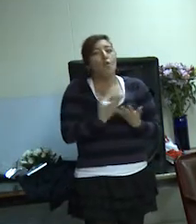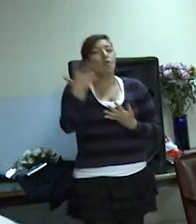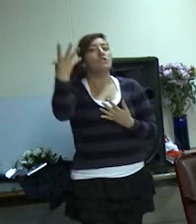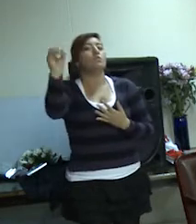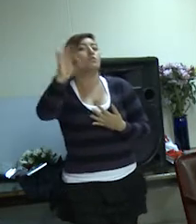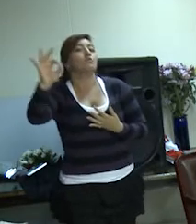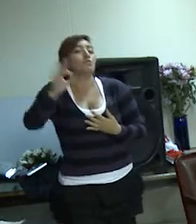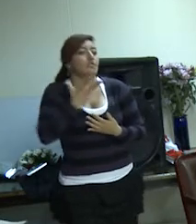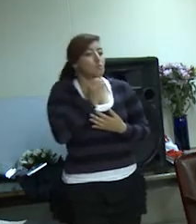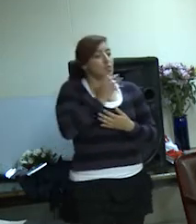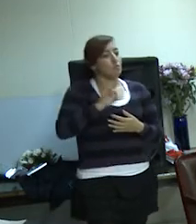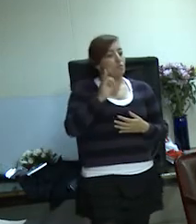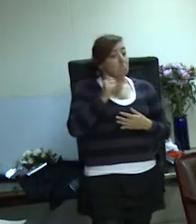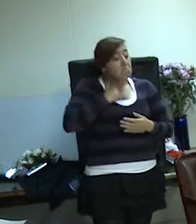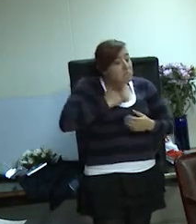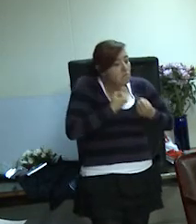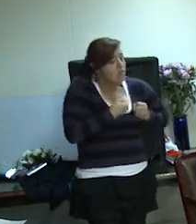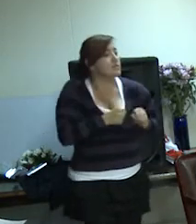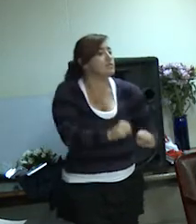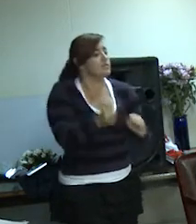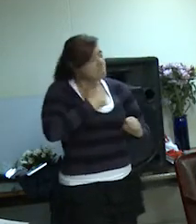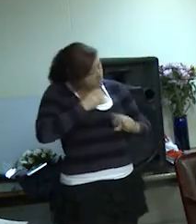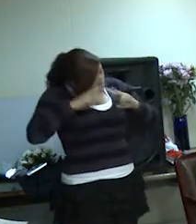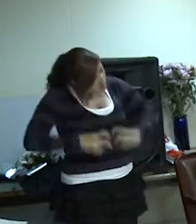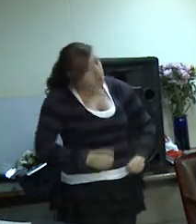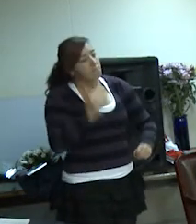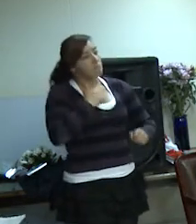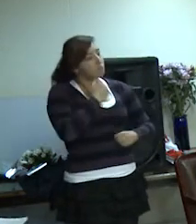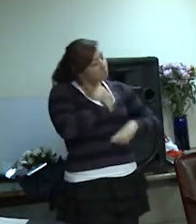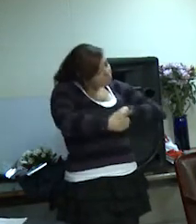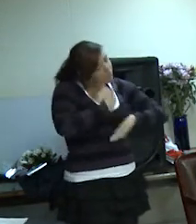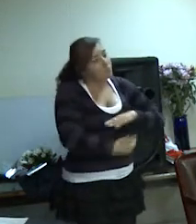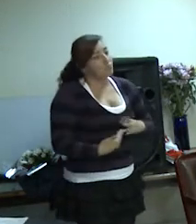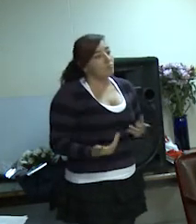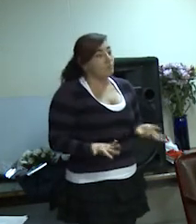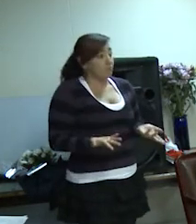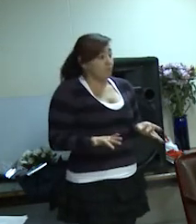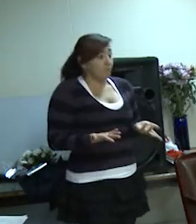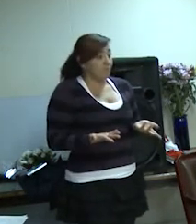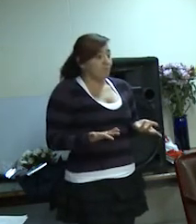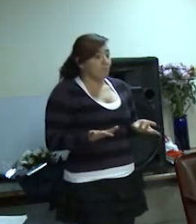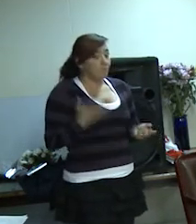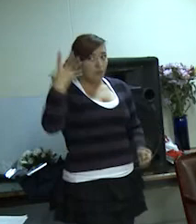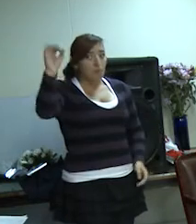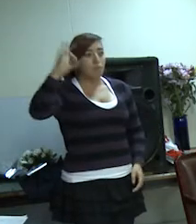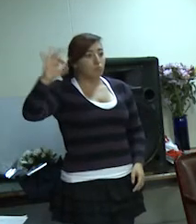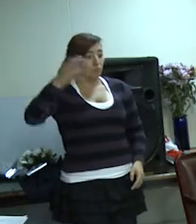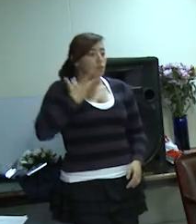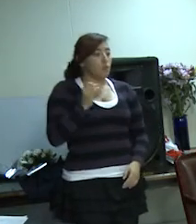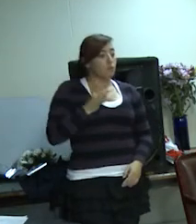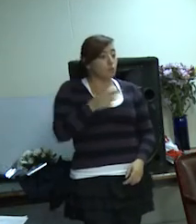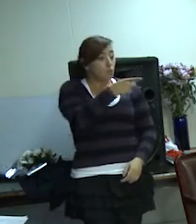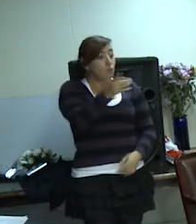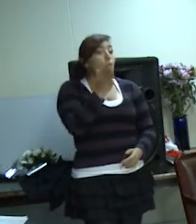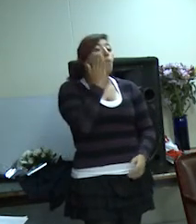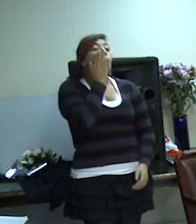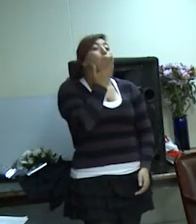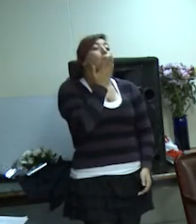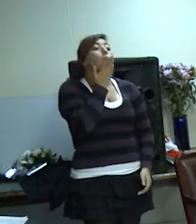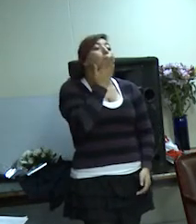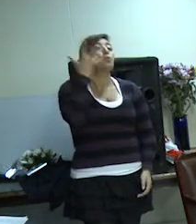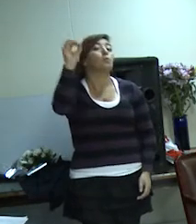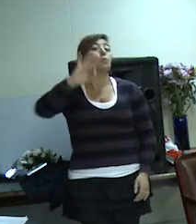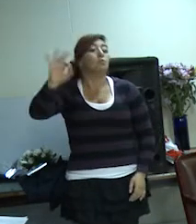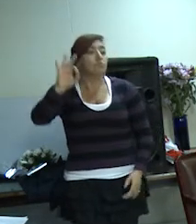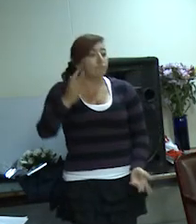lo que uno encuentra en la universidad y otro 50% es lo que uno estudia y se compromete. Yo les digo, a mí me interesa